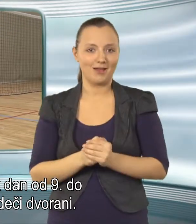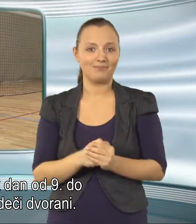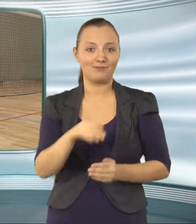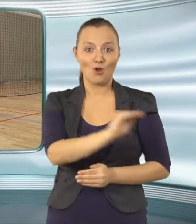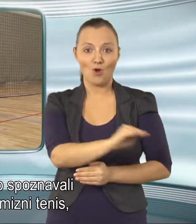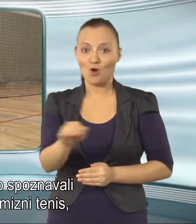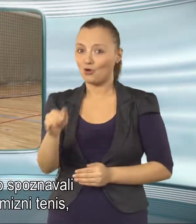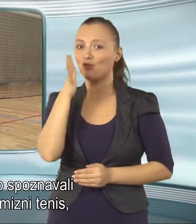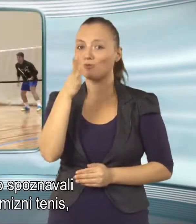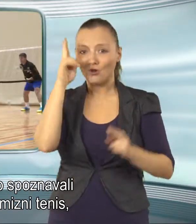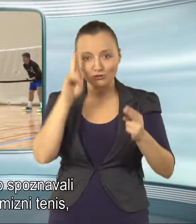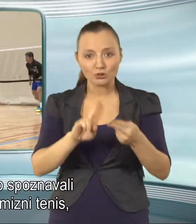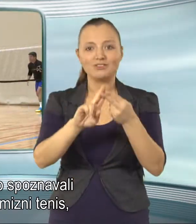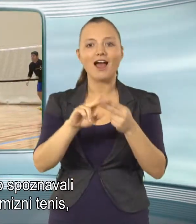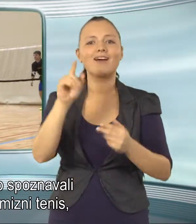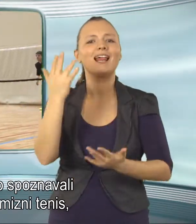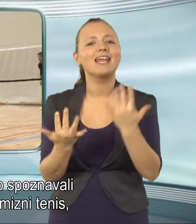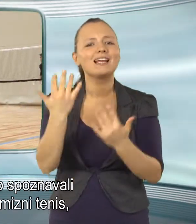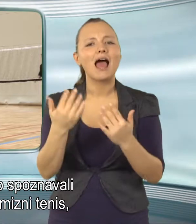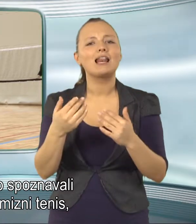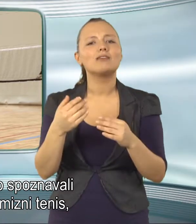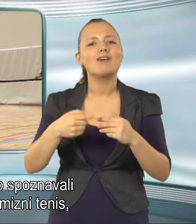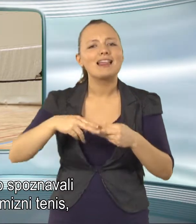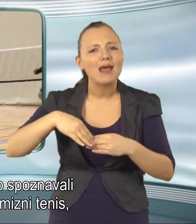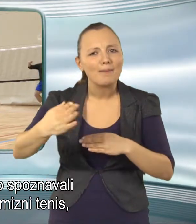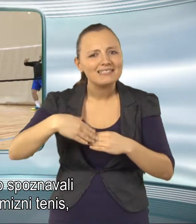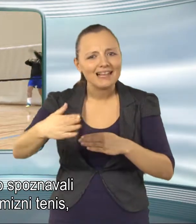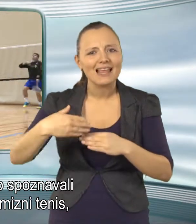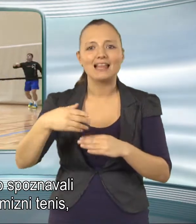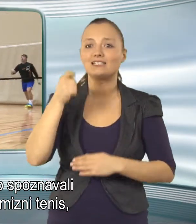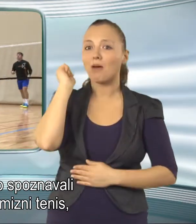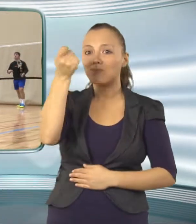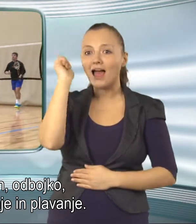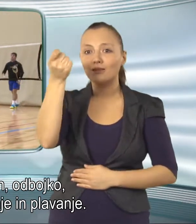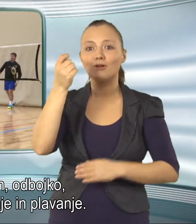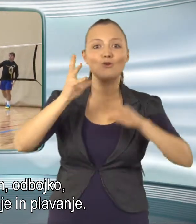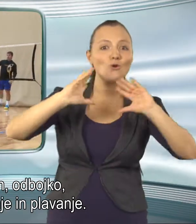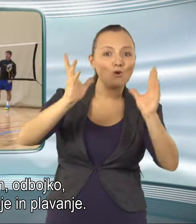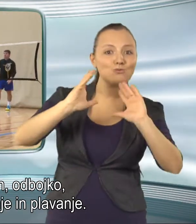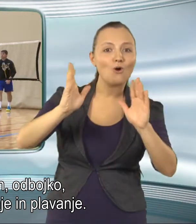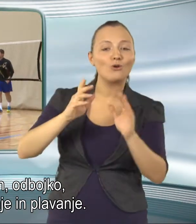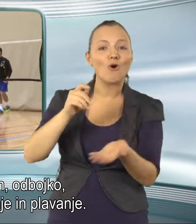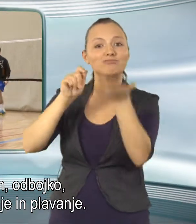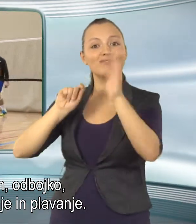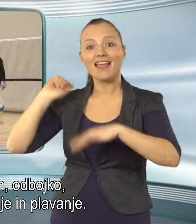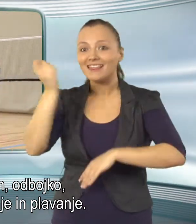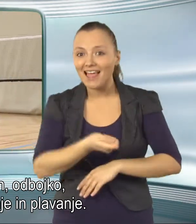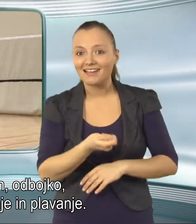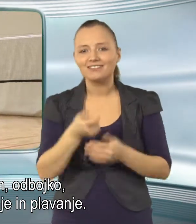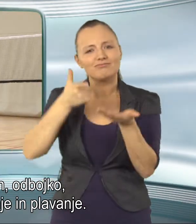Otroci bodo spoznavali in igrali na mizni tenis, badminton, odbojko, tenis, streljanje